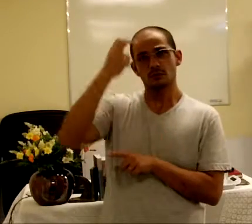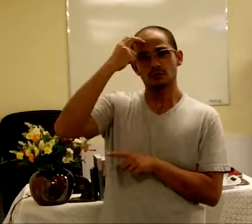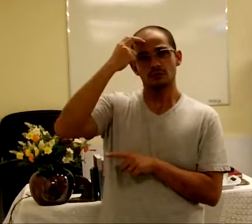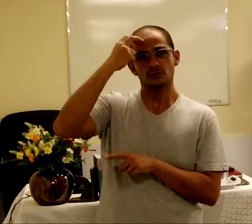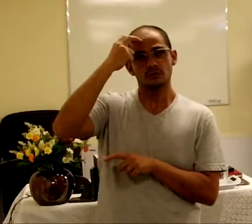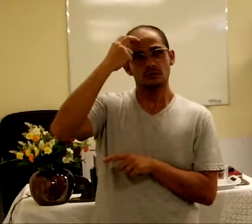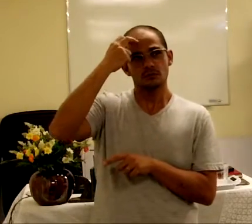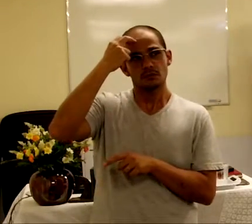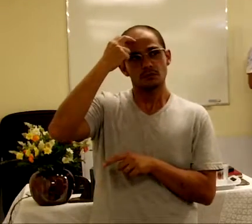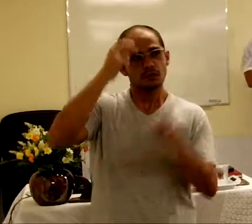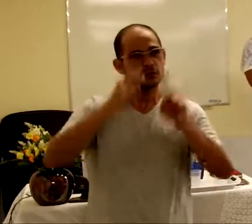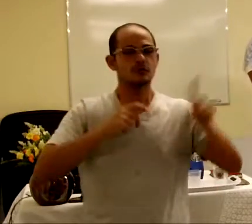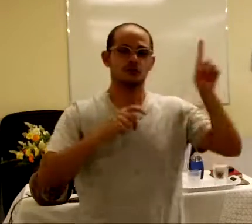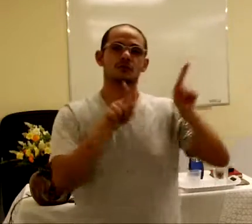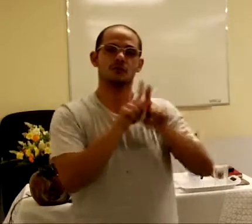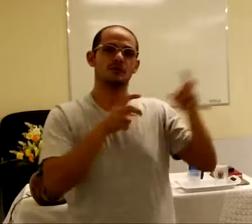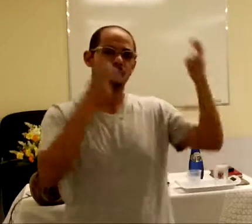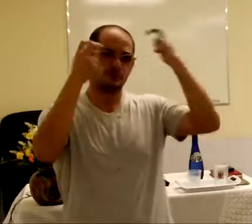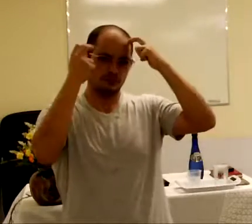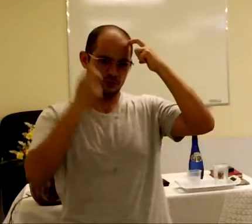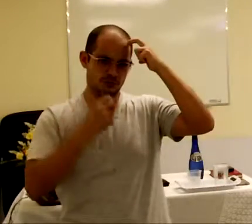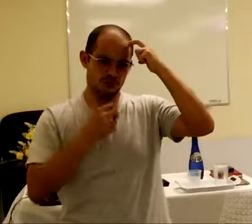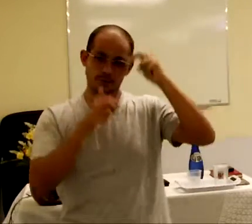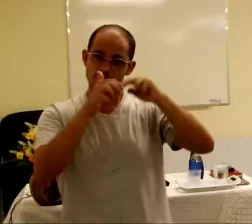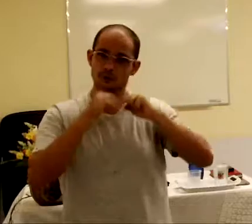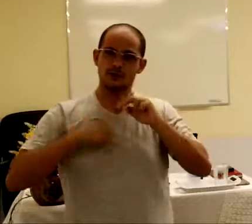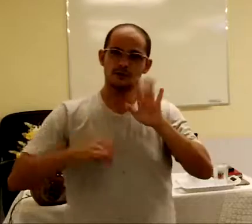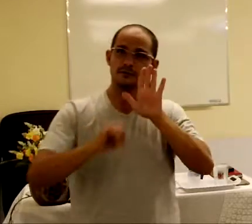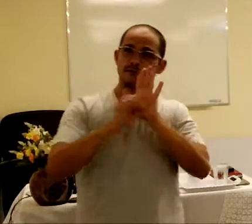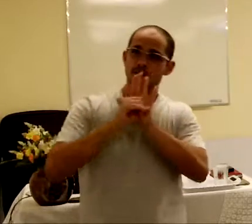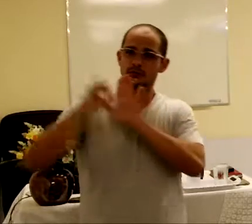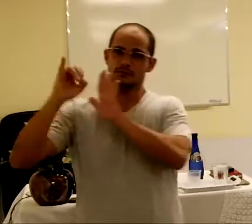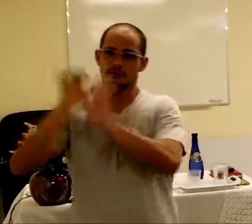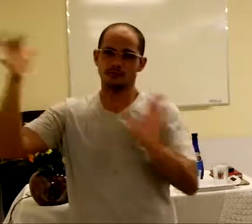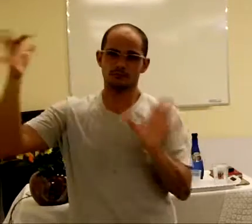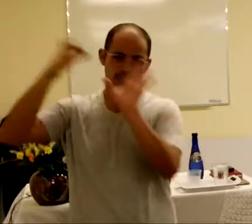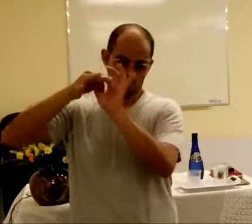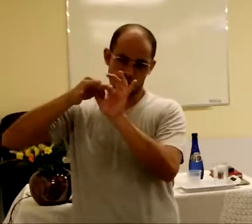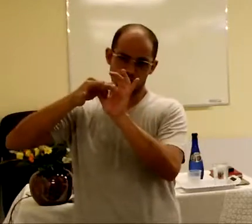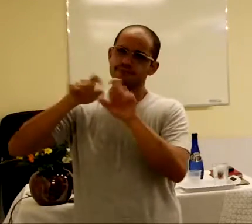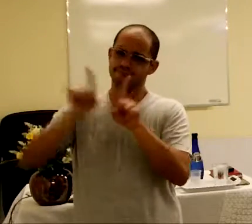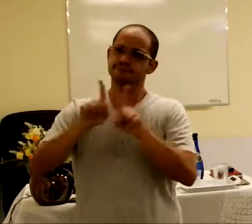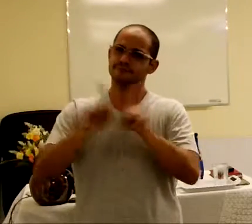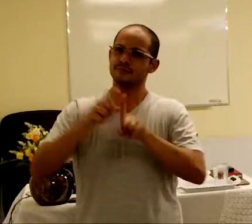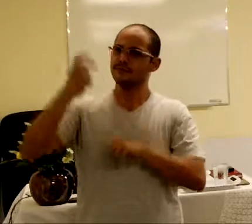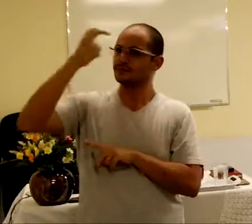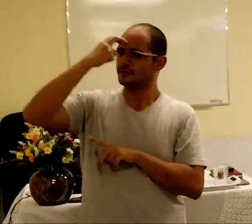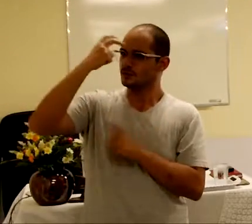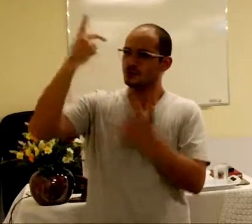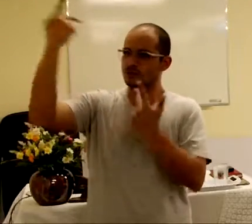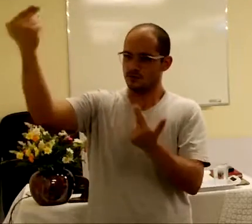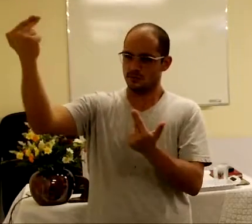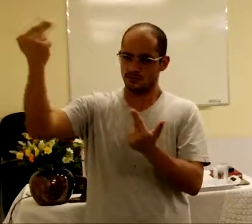espírito. Então há uma relação de identidade entre nós e Deus. Também somos inteligências, somos espíritos como